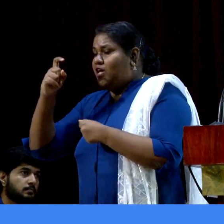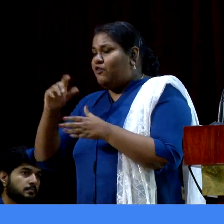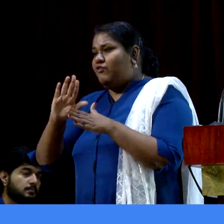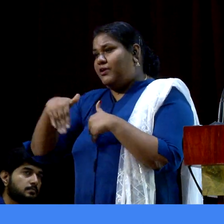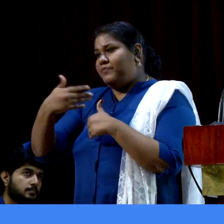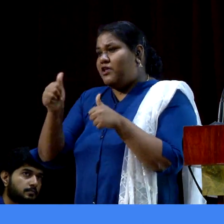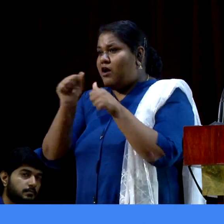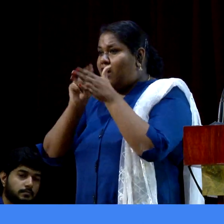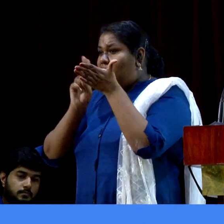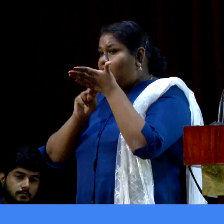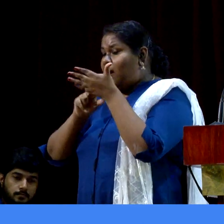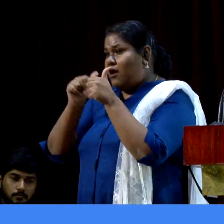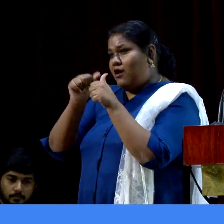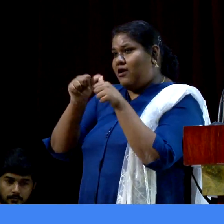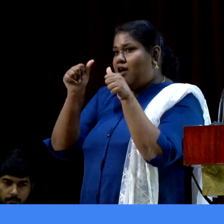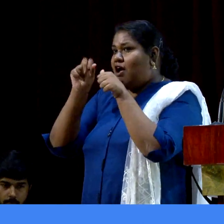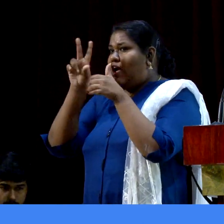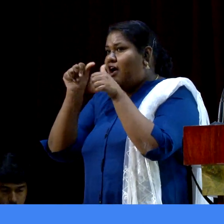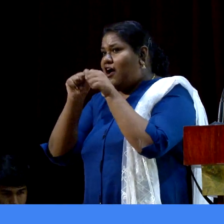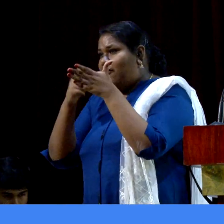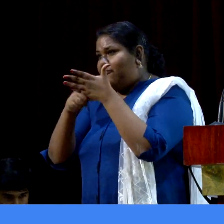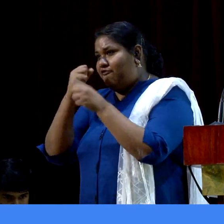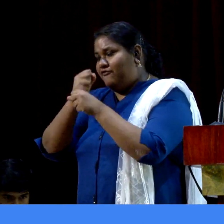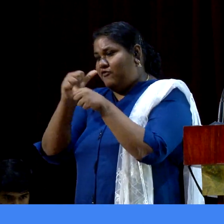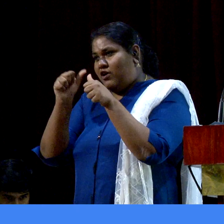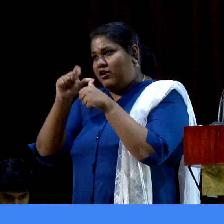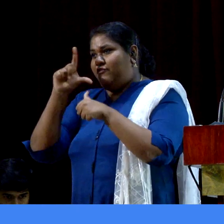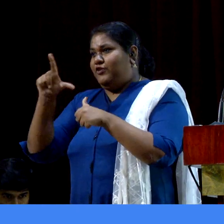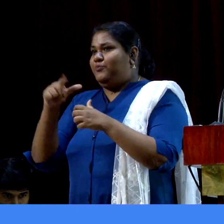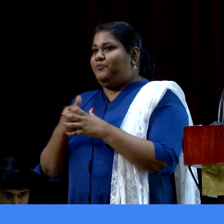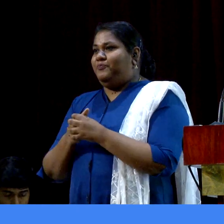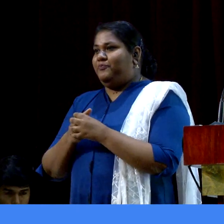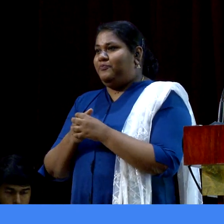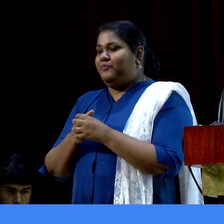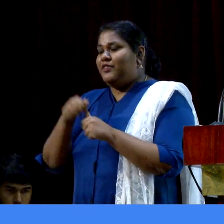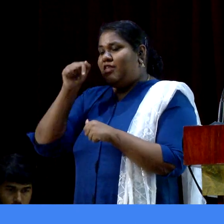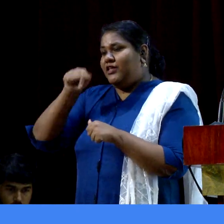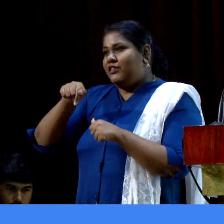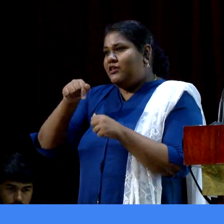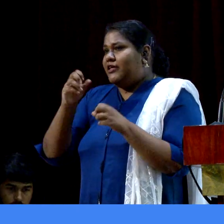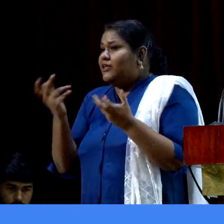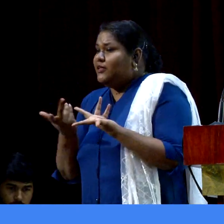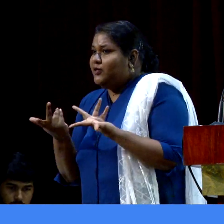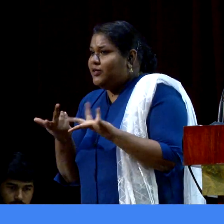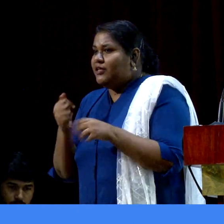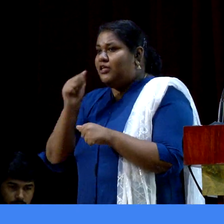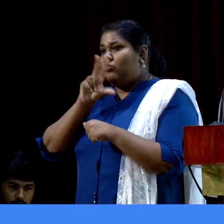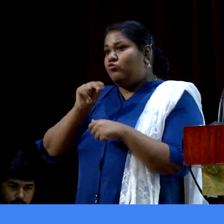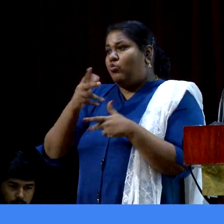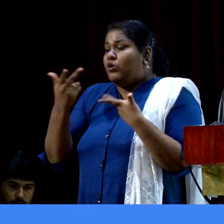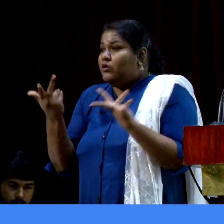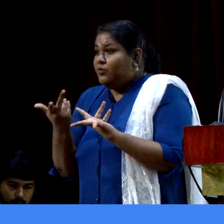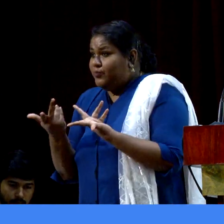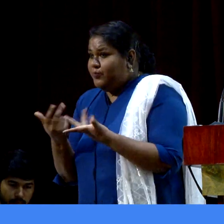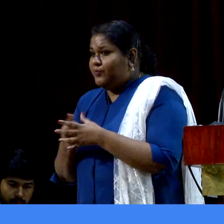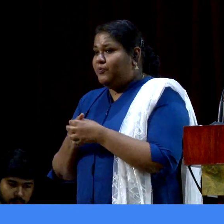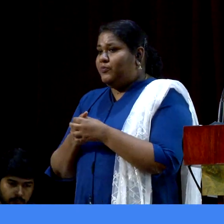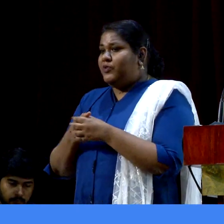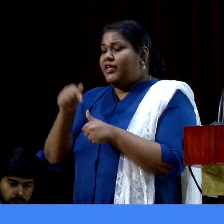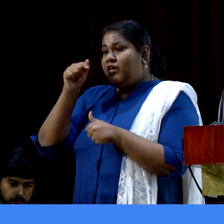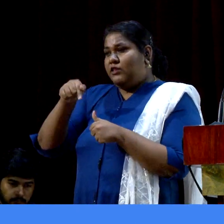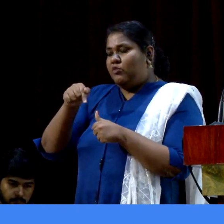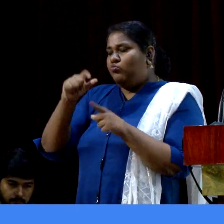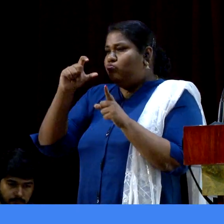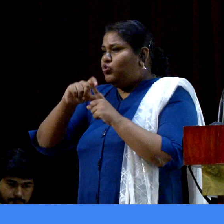அவர்கள் திராவிட முன்னேற்ற கழகத்தினுடைய ஆட்சி அமைந்த பொழுது என்ன வாக்குறுதி தந்தோமோ அந்த வாக்குறுதியெல்லாம்